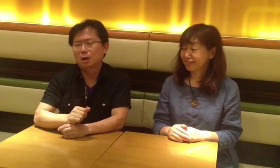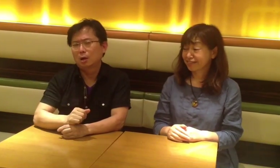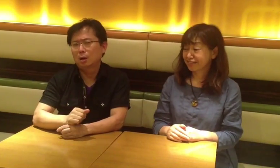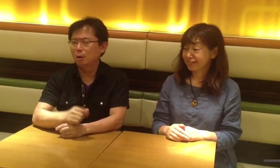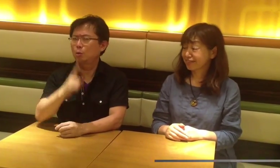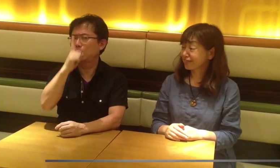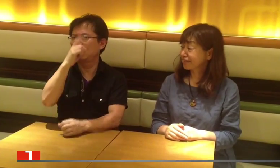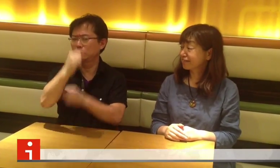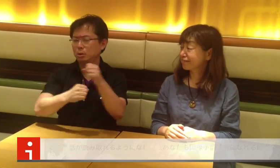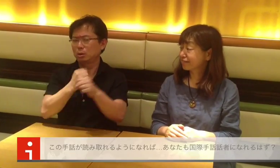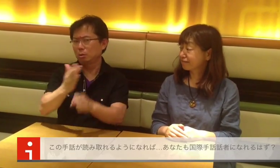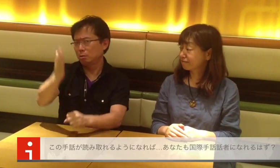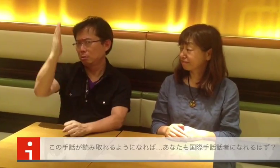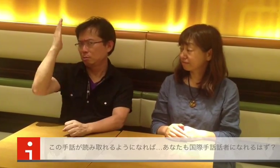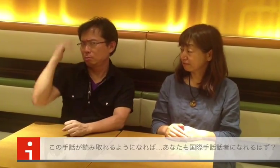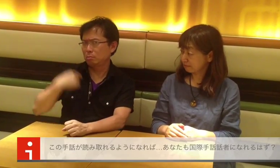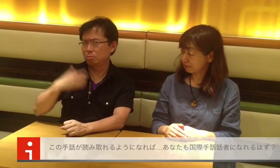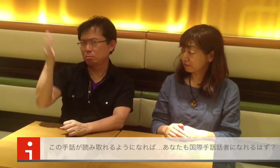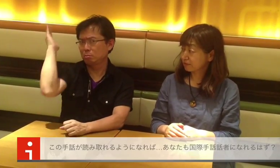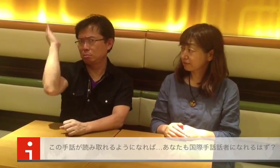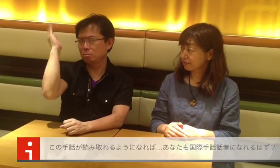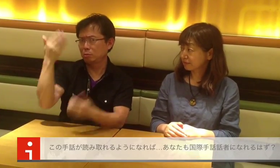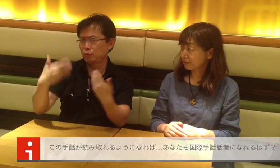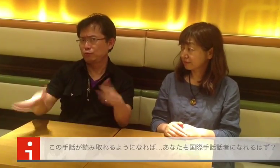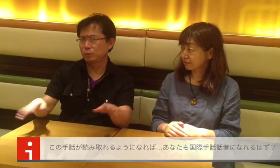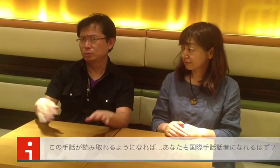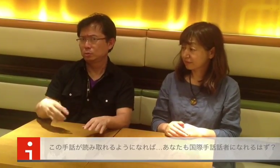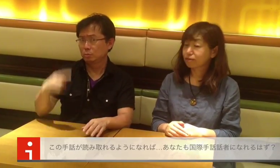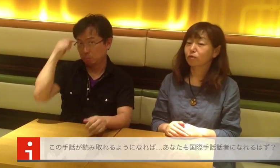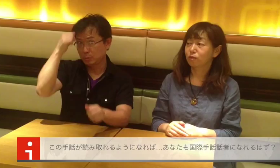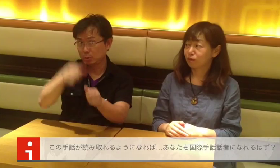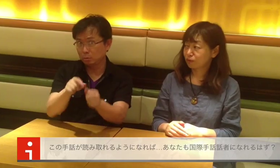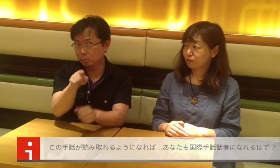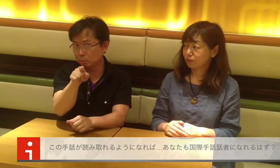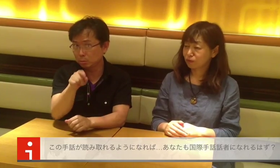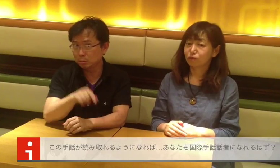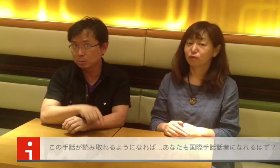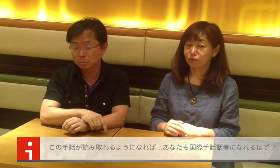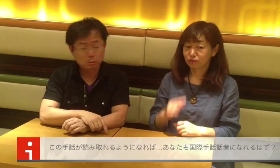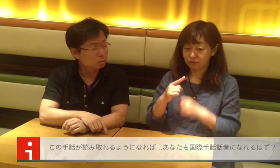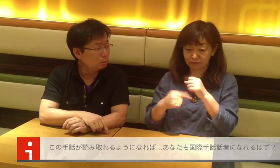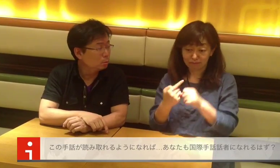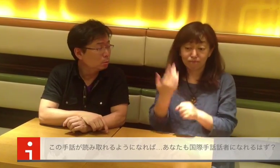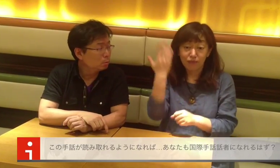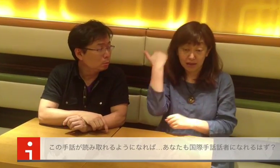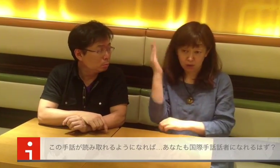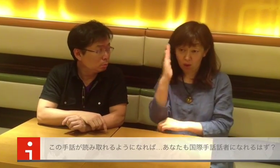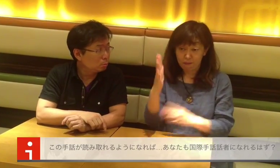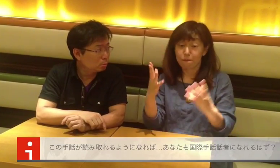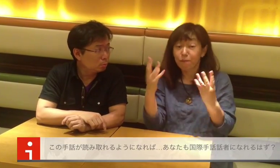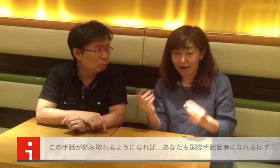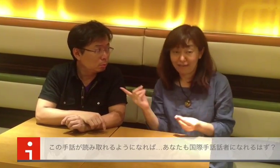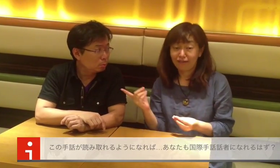向こうの人間がいくら早く支配者なんですか、サービスけど、これで、破産した人間からこれに取りよう